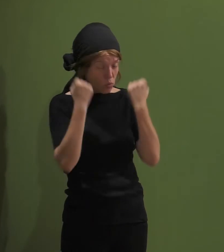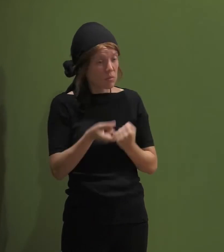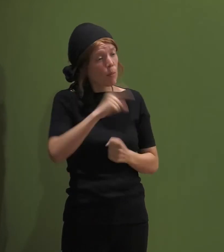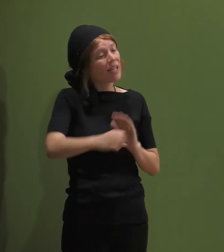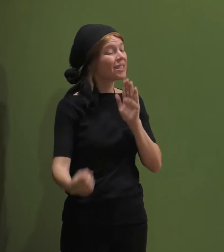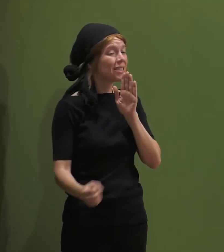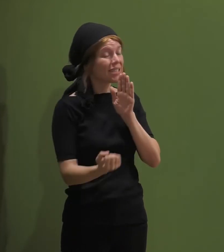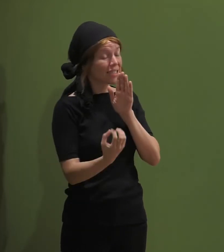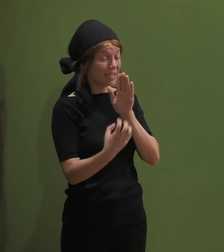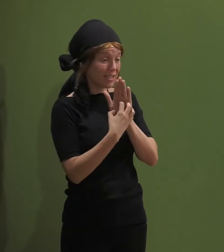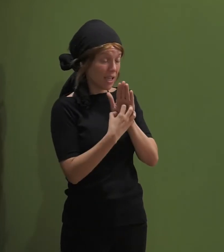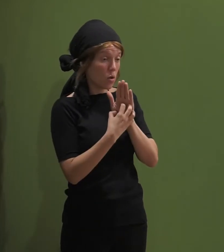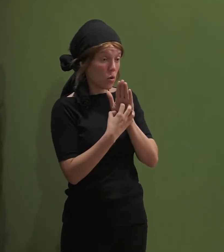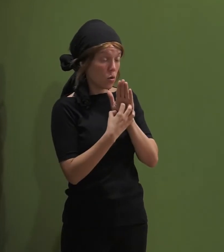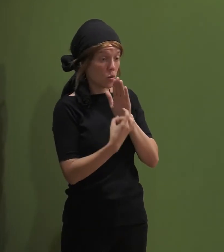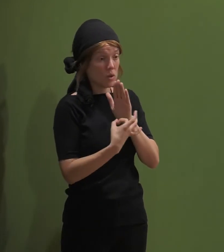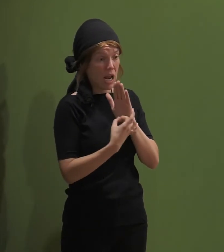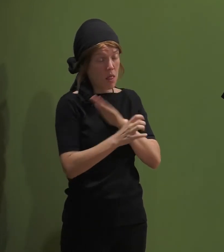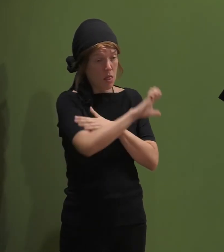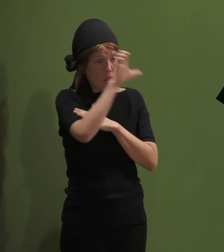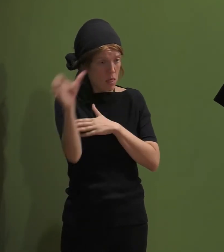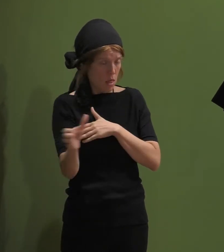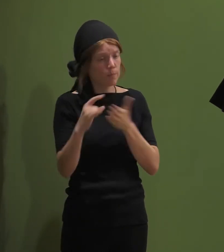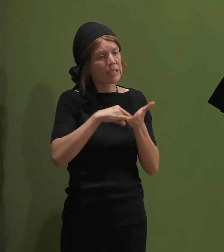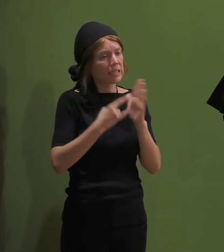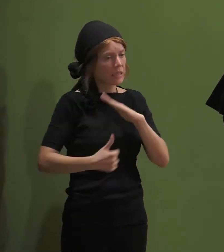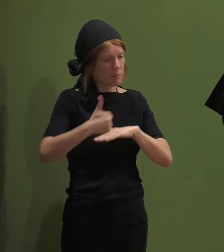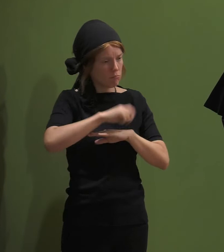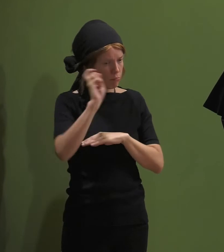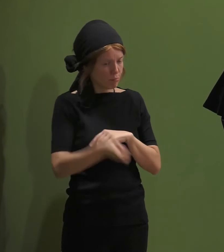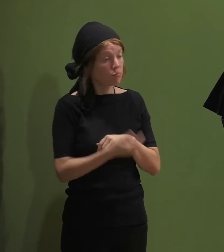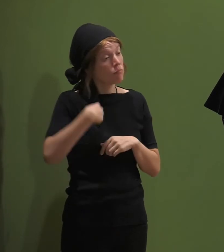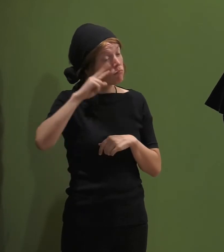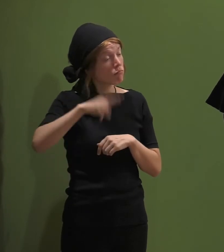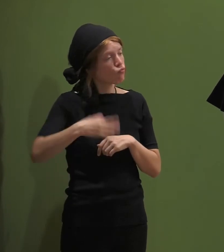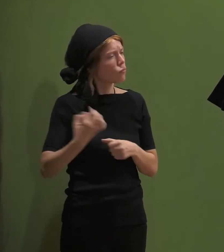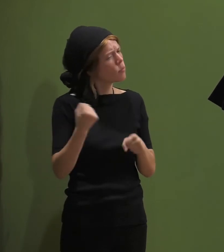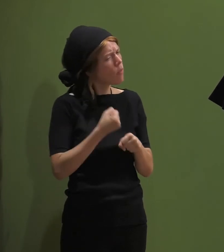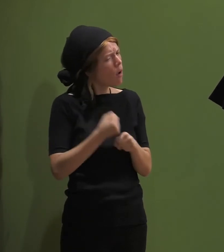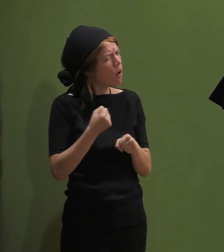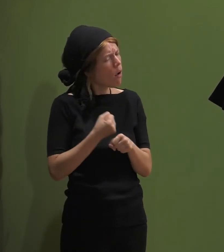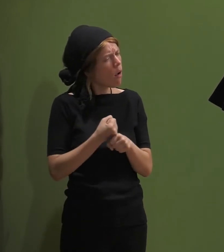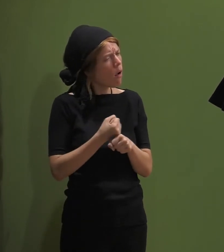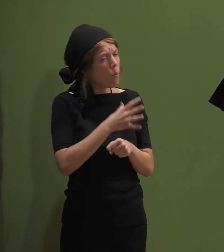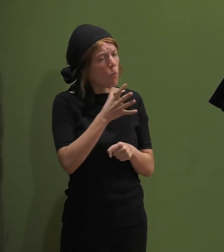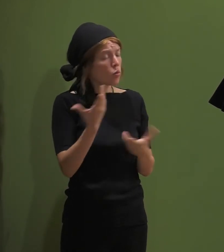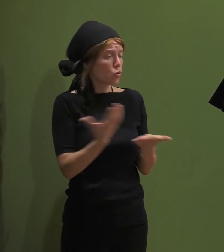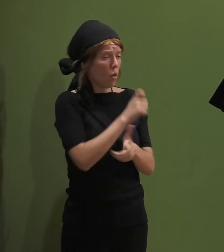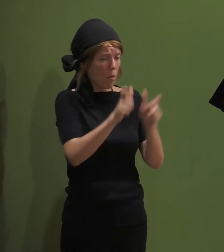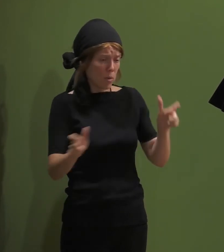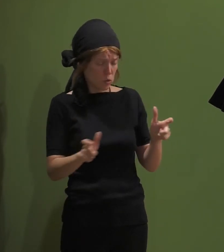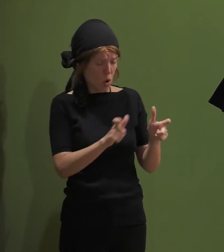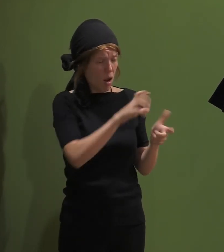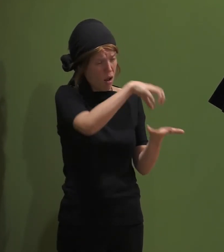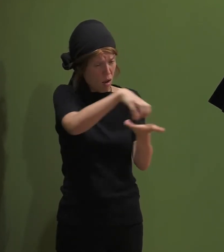del sello europeo de calidad en diversos títulos de ingeniería. Con ella reconocemos el excelente trabajo realizado por todos los miembros de los